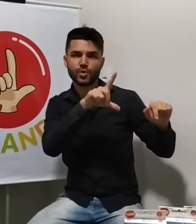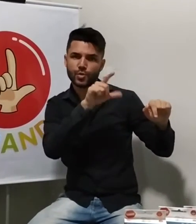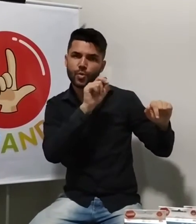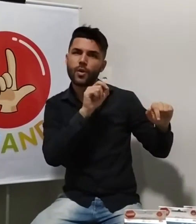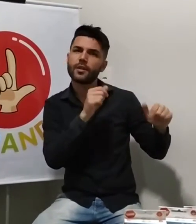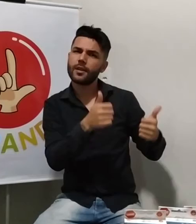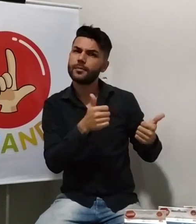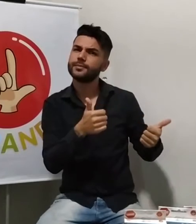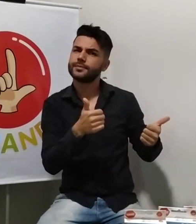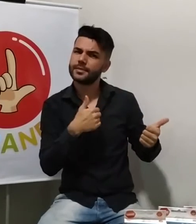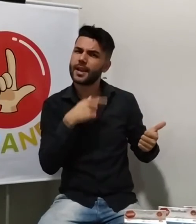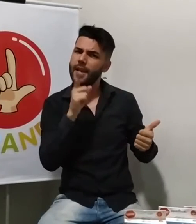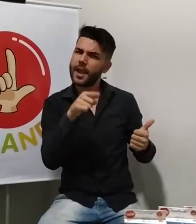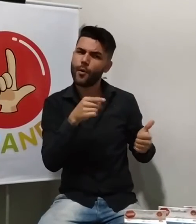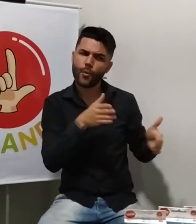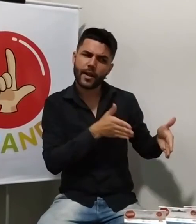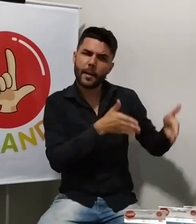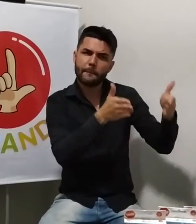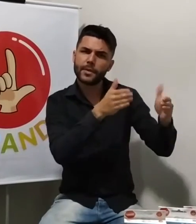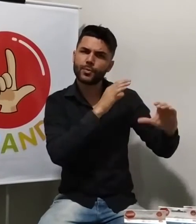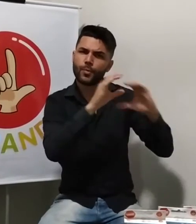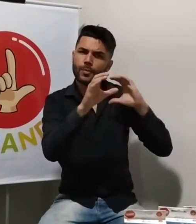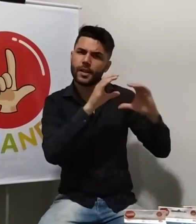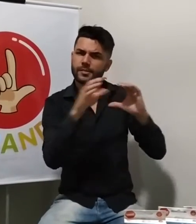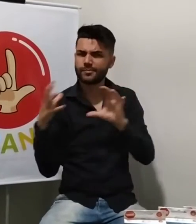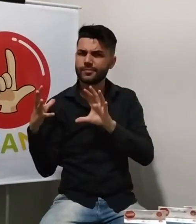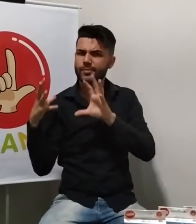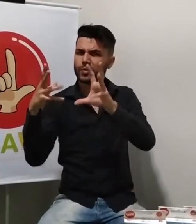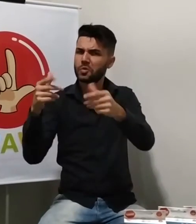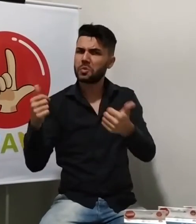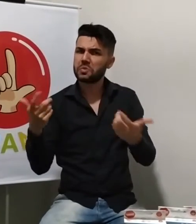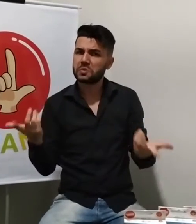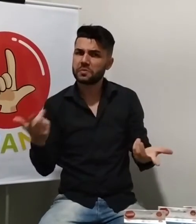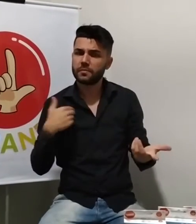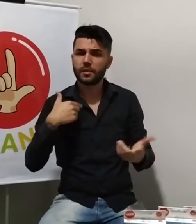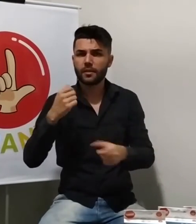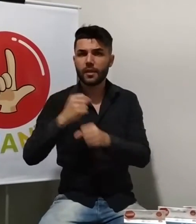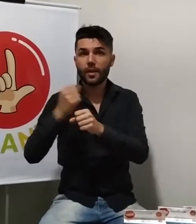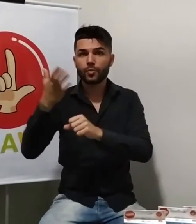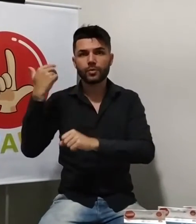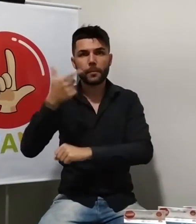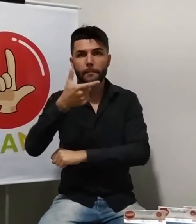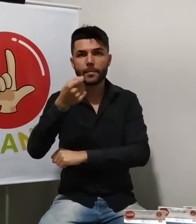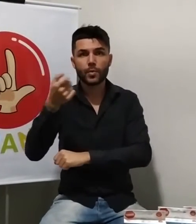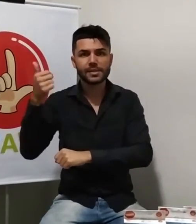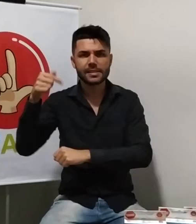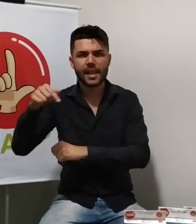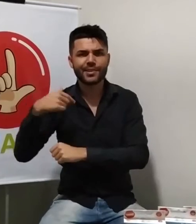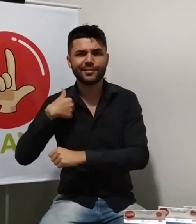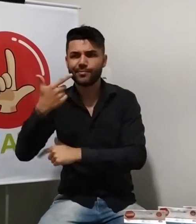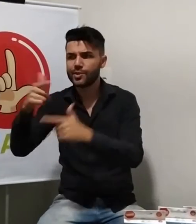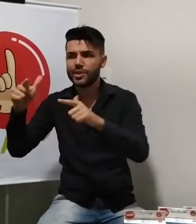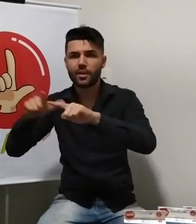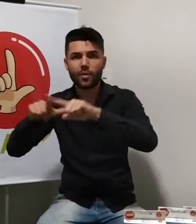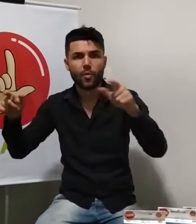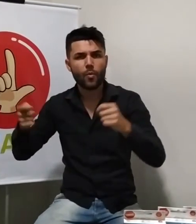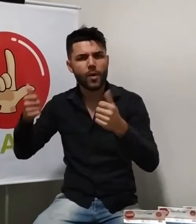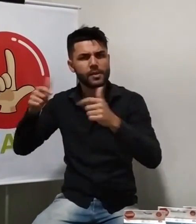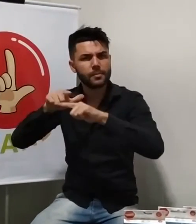começando a bombar. O YouTube nasceu em 2005, em 2007 ele tava começando a virar um hit mesmo, né? Eu tentei trazer o YouTube pro Brasil, mandei e-mail